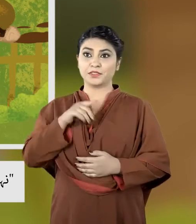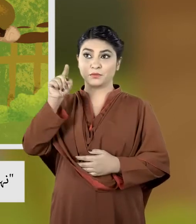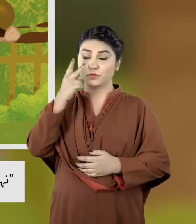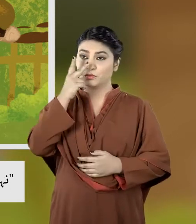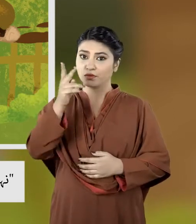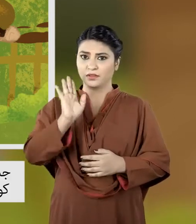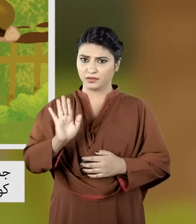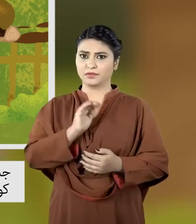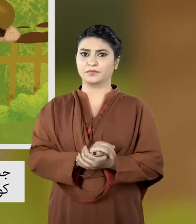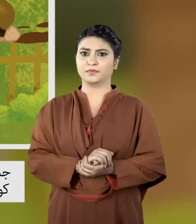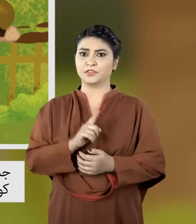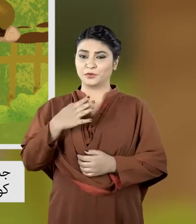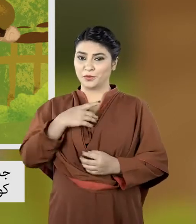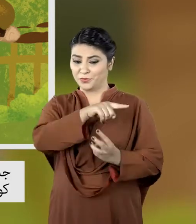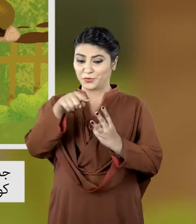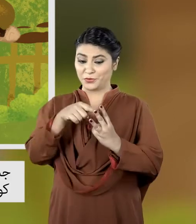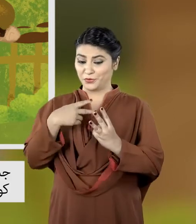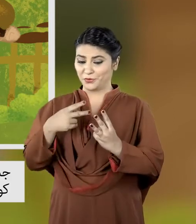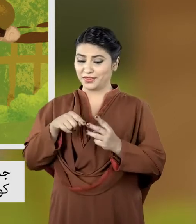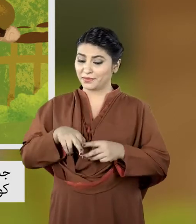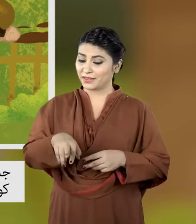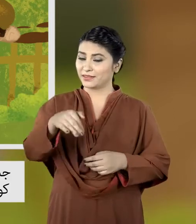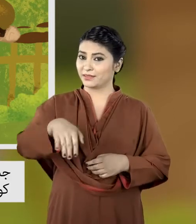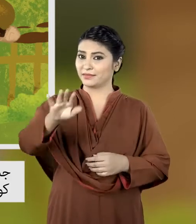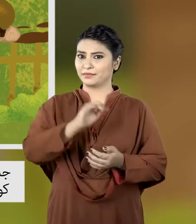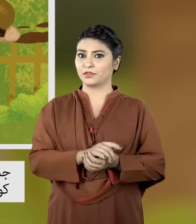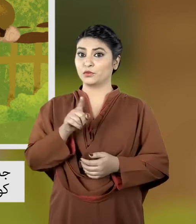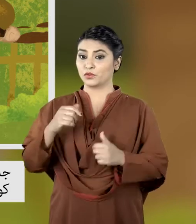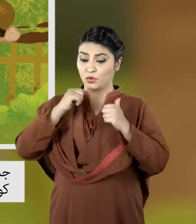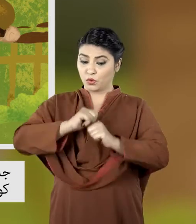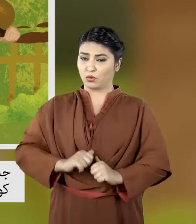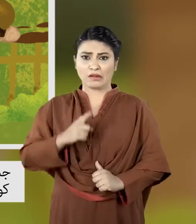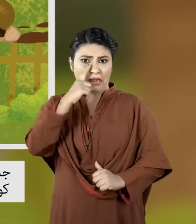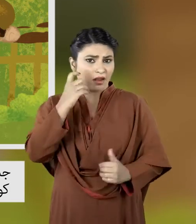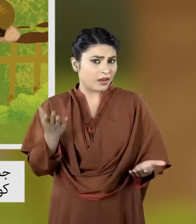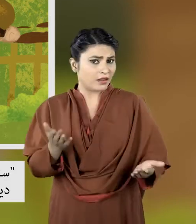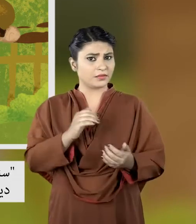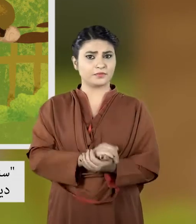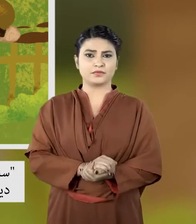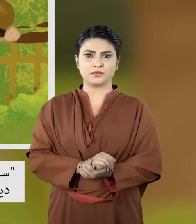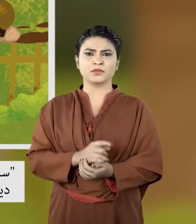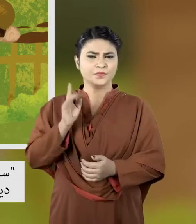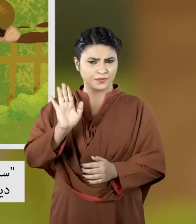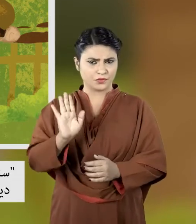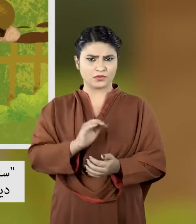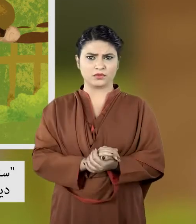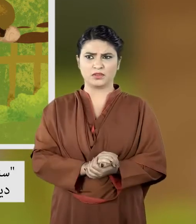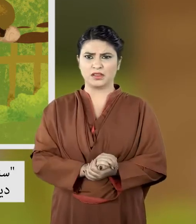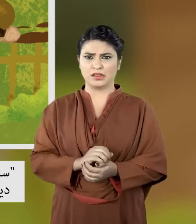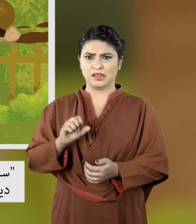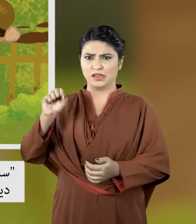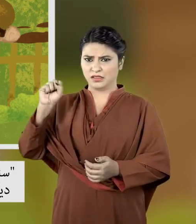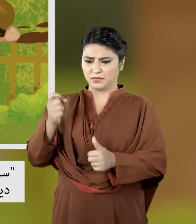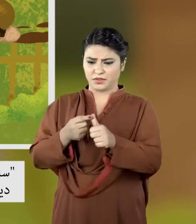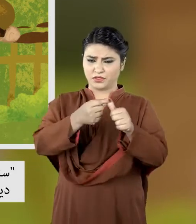دیکھا تھا جب وہ ہمارے درمیان سے جا رہا تھا، اور اس کا کوٹ تو نیلا تھا۔ سنو، سمبا نے جواب